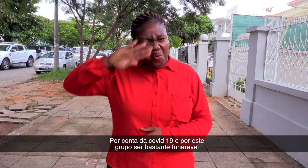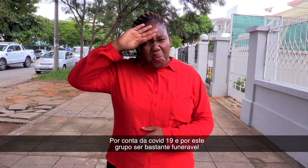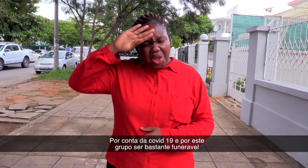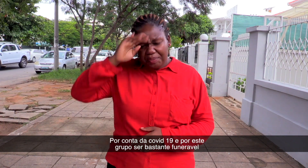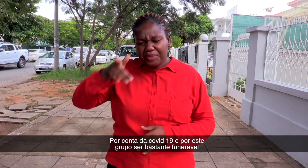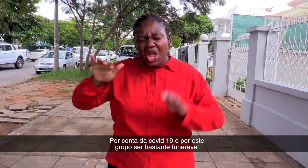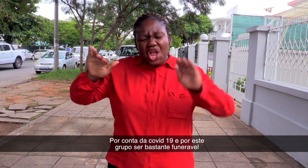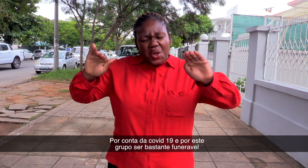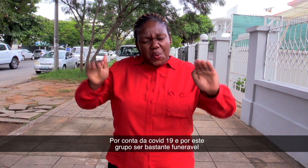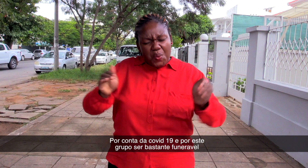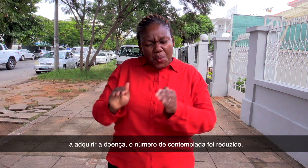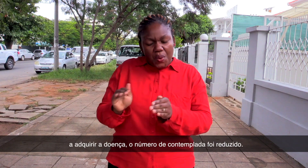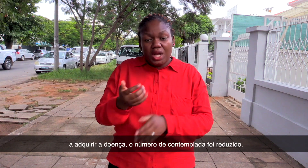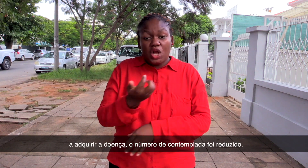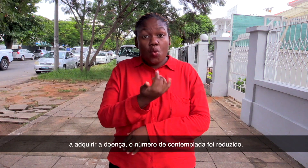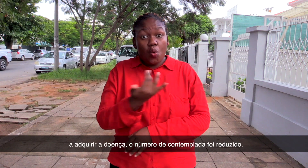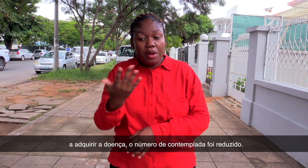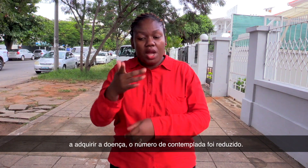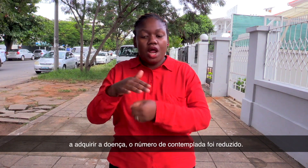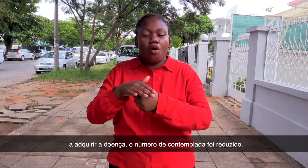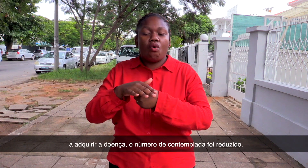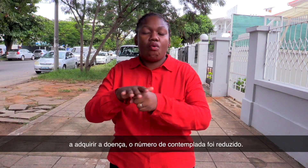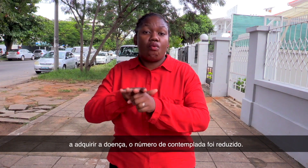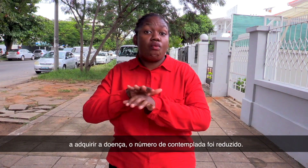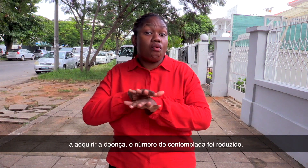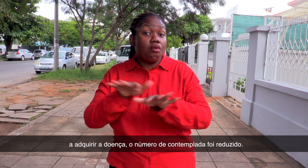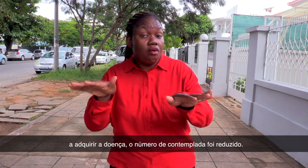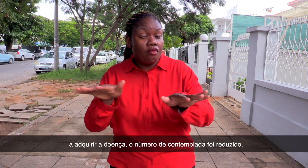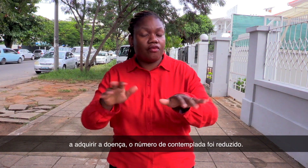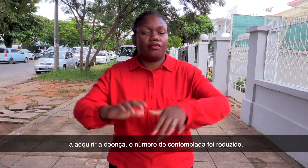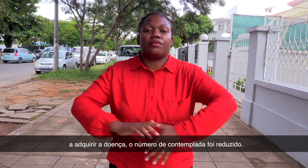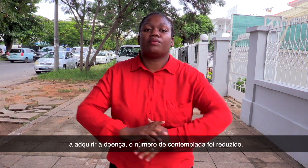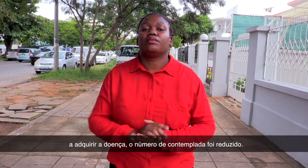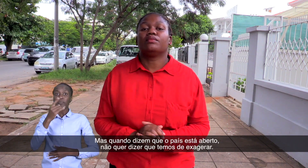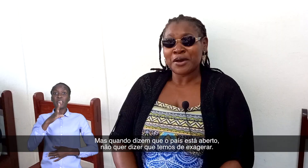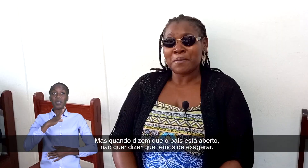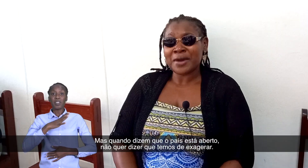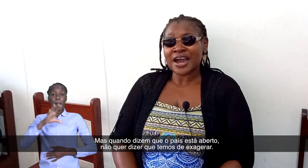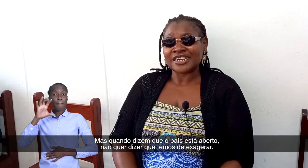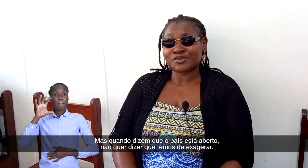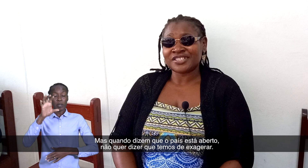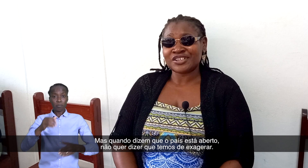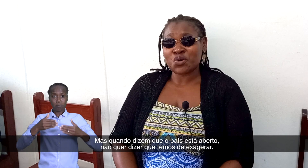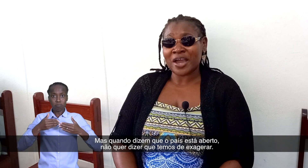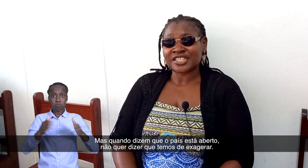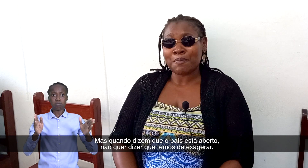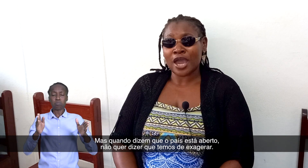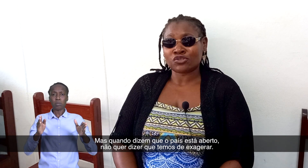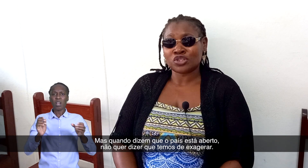grupo ser bastante vulnerável a adquirir a doença, o número de contempladas foi reduzido. Mas, quando dizem que o país está aberto,